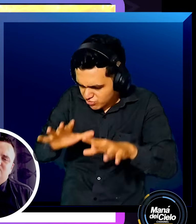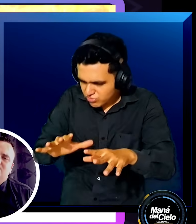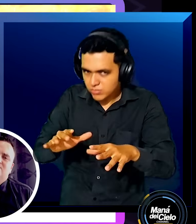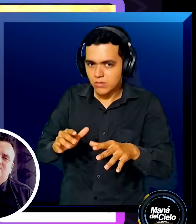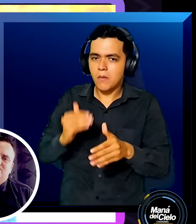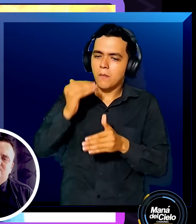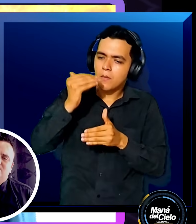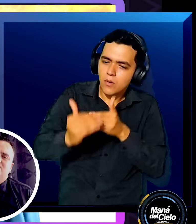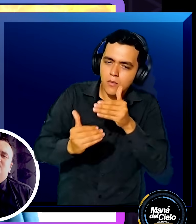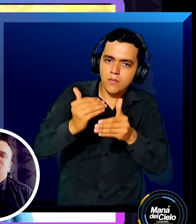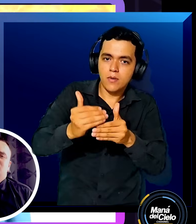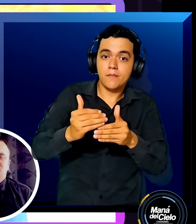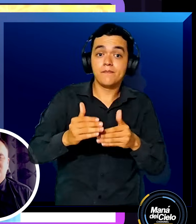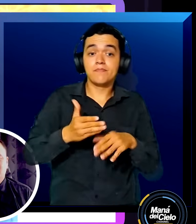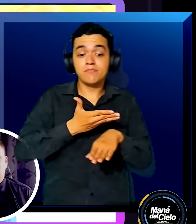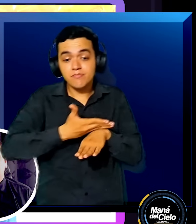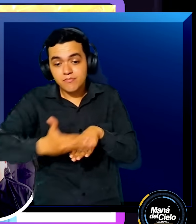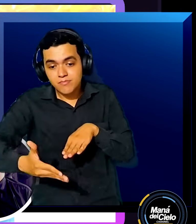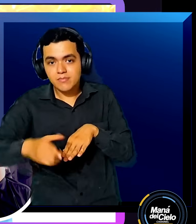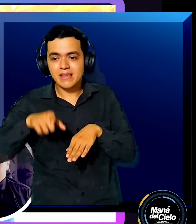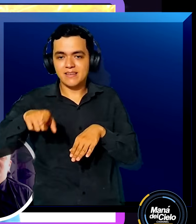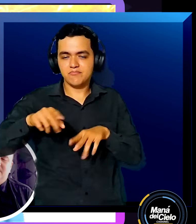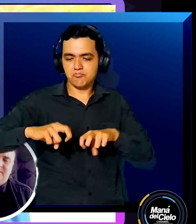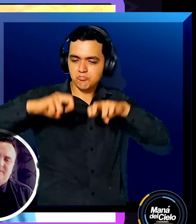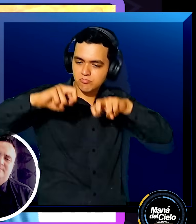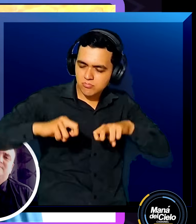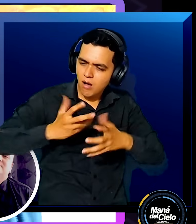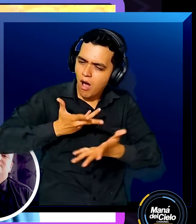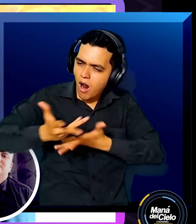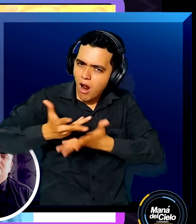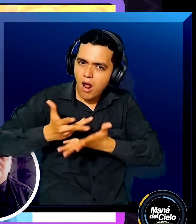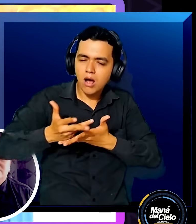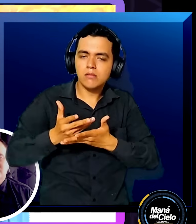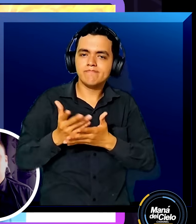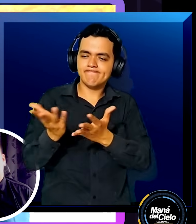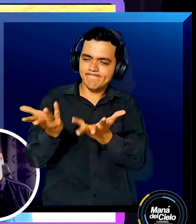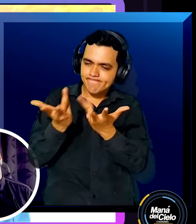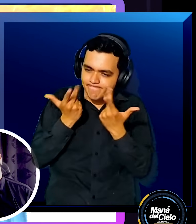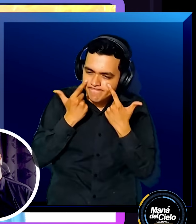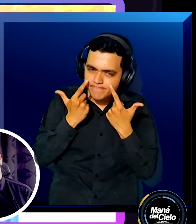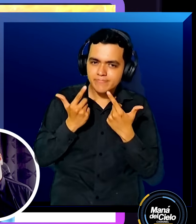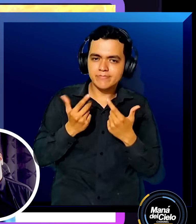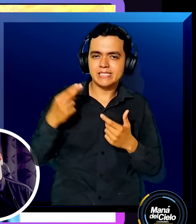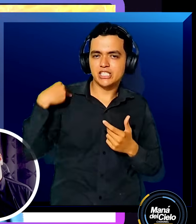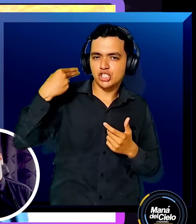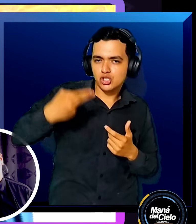poco. Pero de pronto, hermanos, de un momento a otro, esta muchacha se nos desapareció.